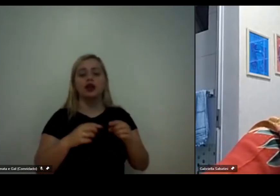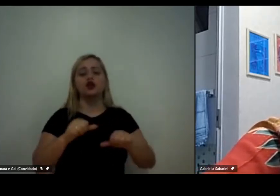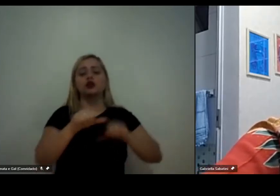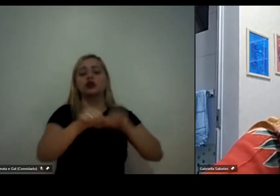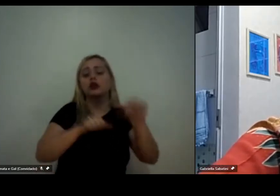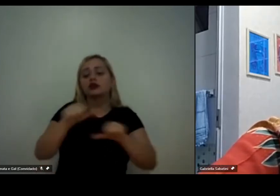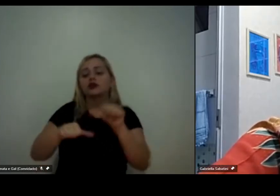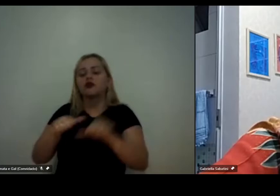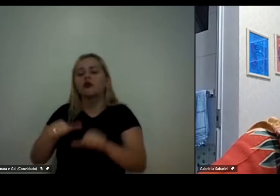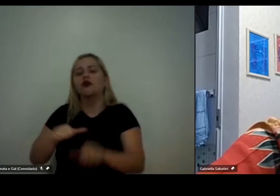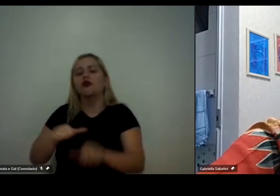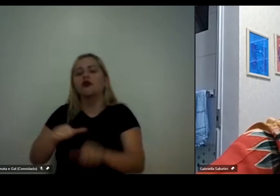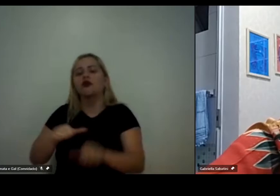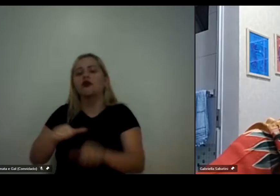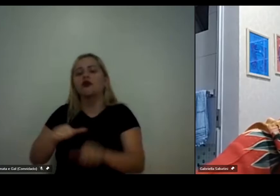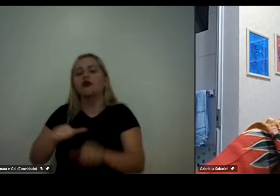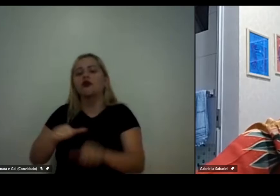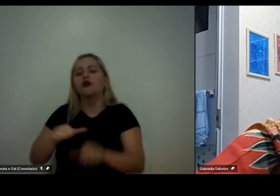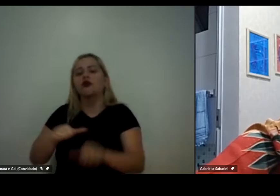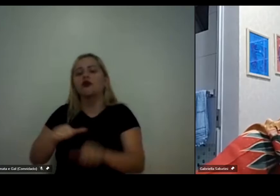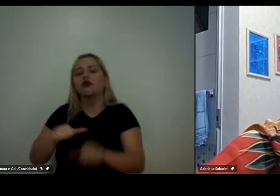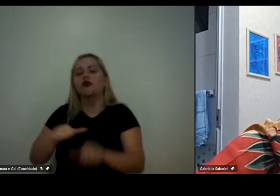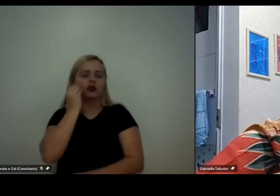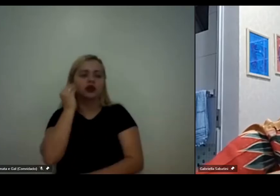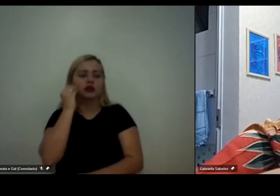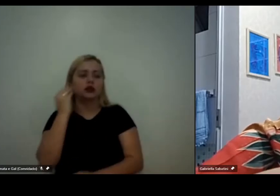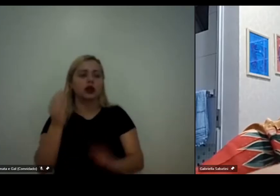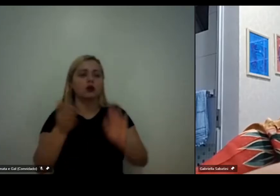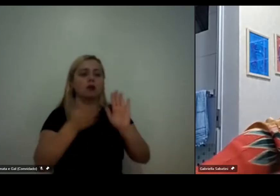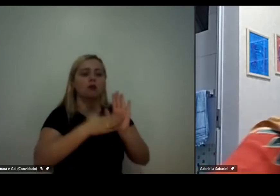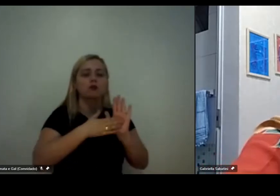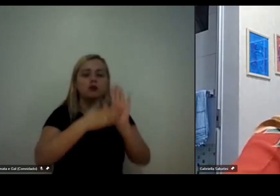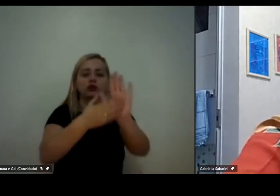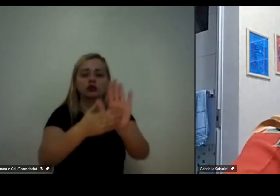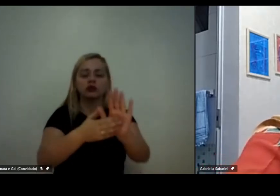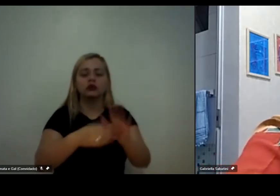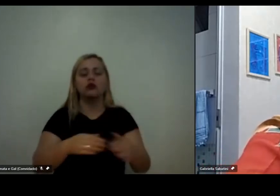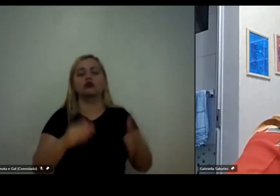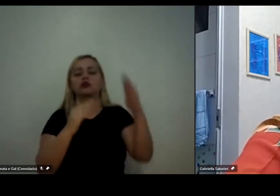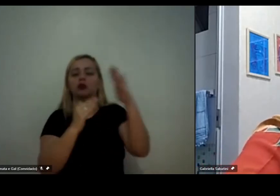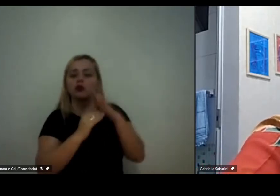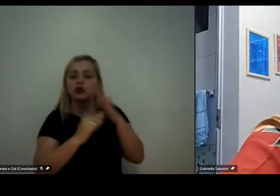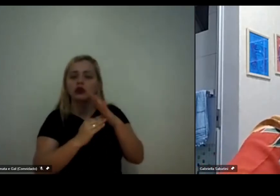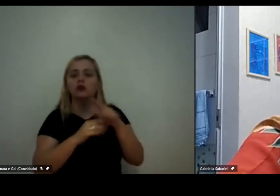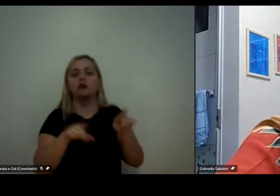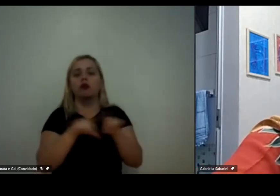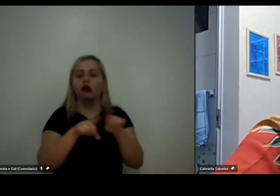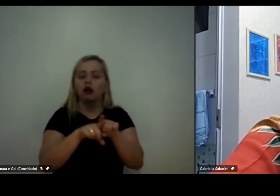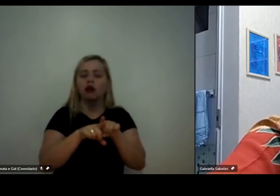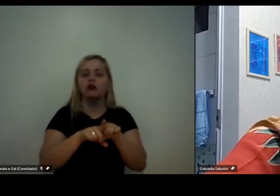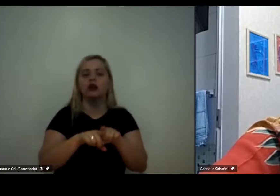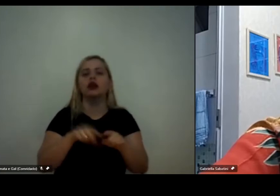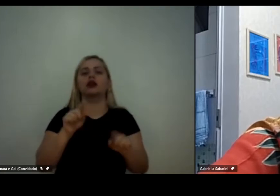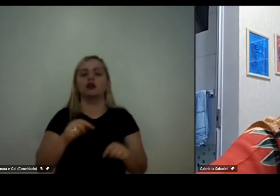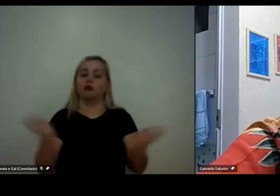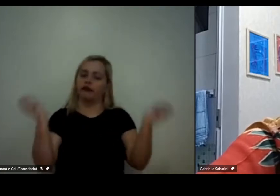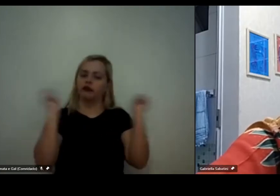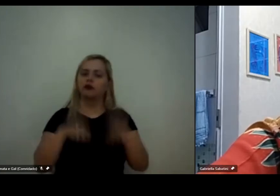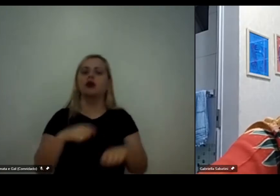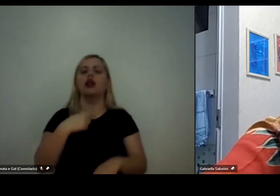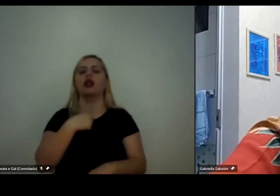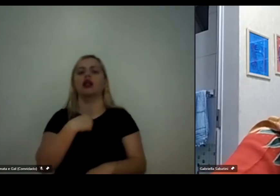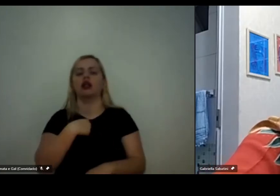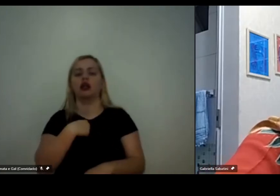transformar o vivido em experiência, marcando sua própria temporalidade e afirmando sua diferença